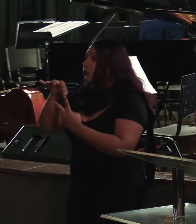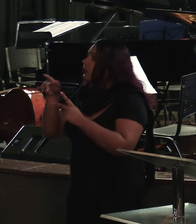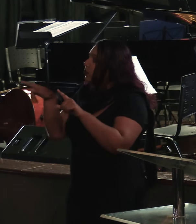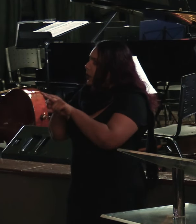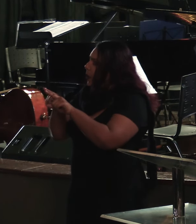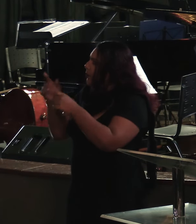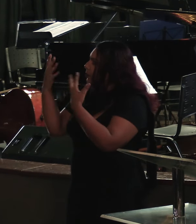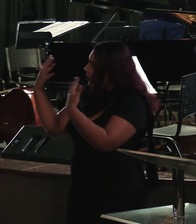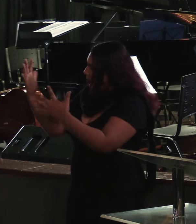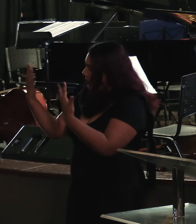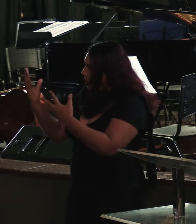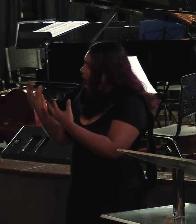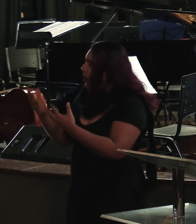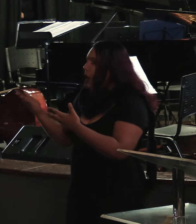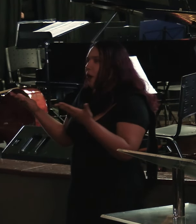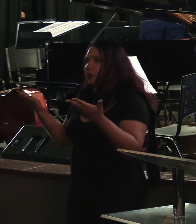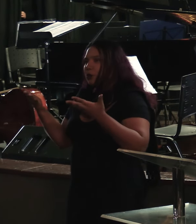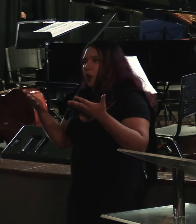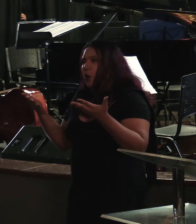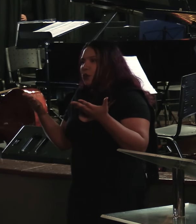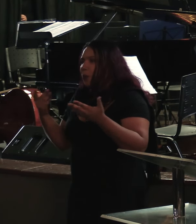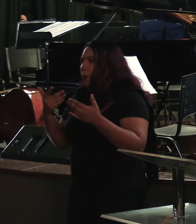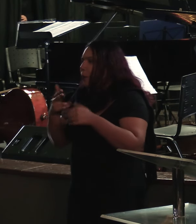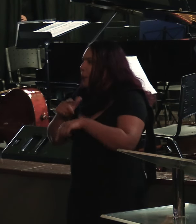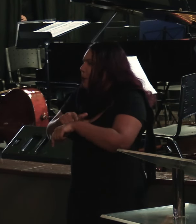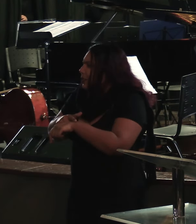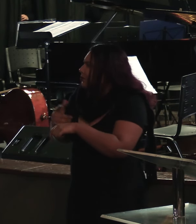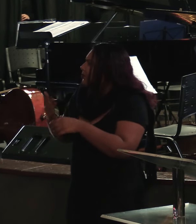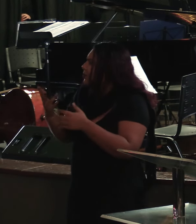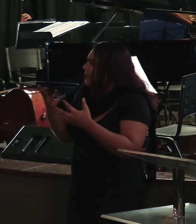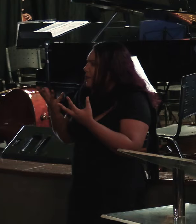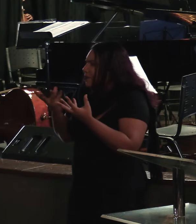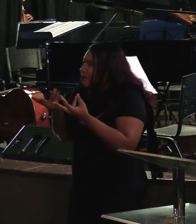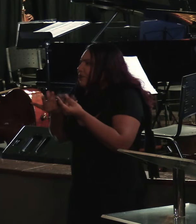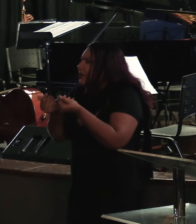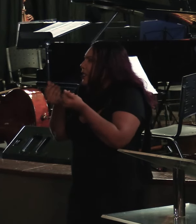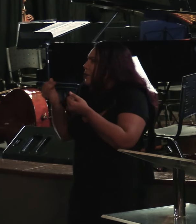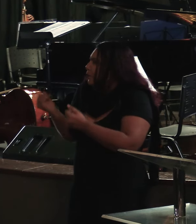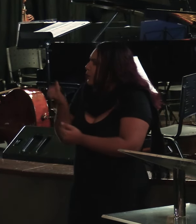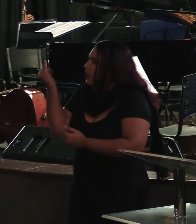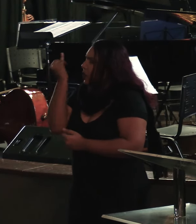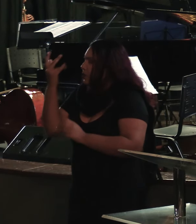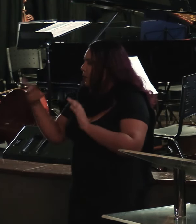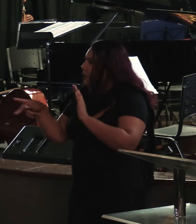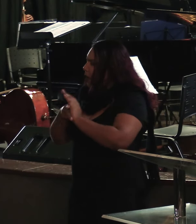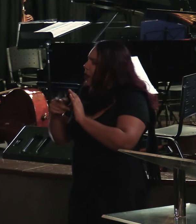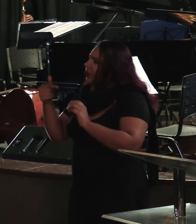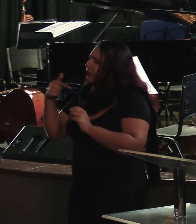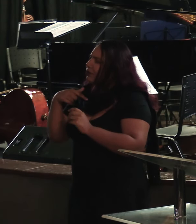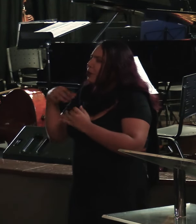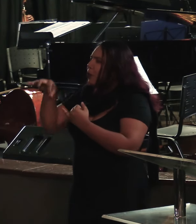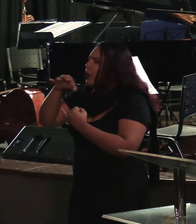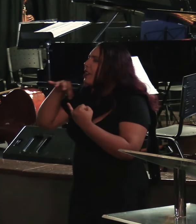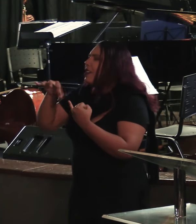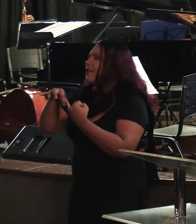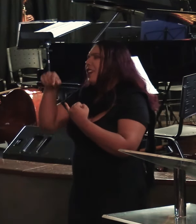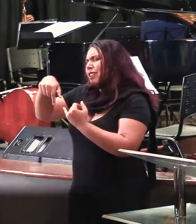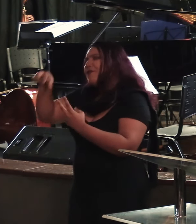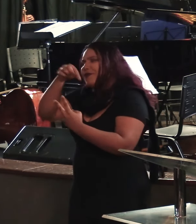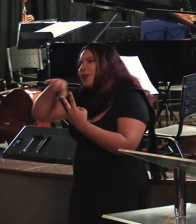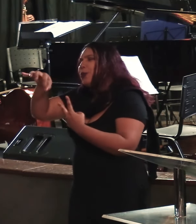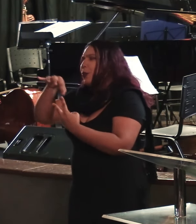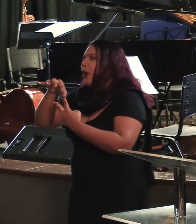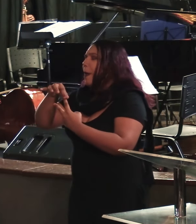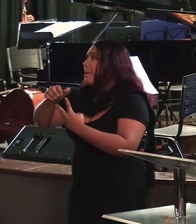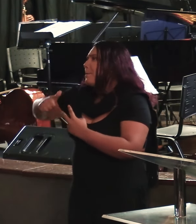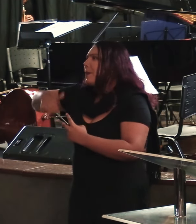parabenizar, professor, por esse momento tão importante para a nossa instituição, para o Campus Vitória, mas para